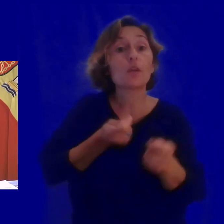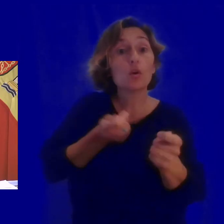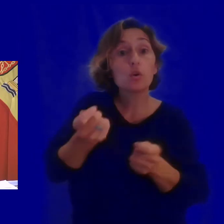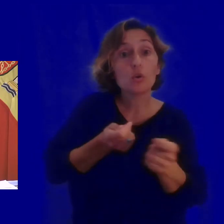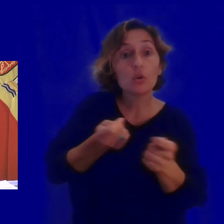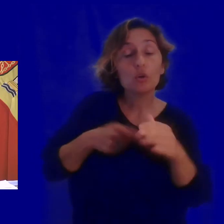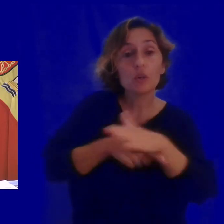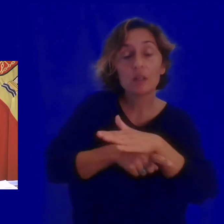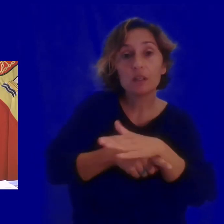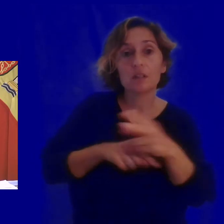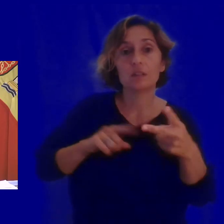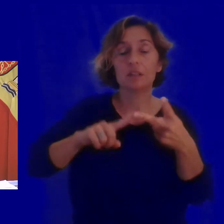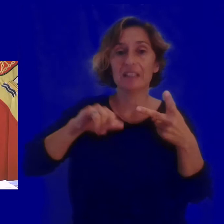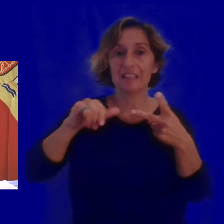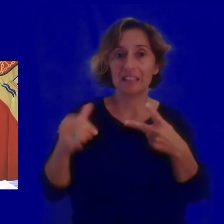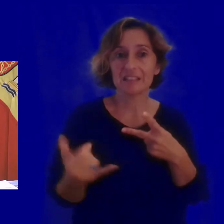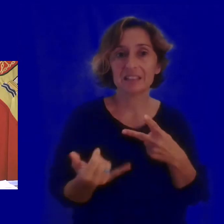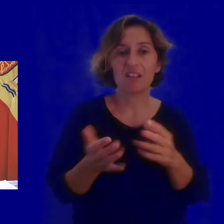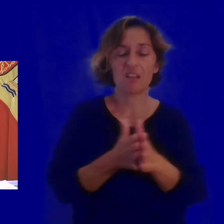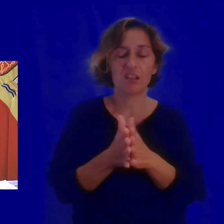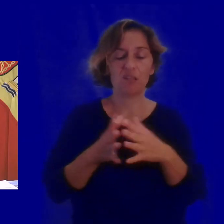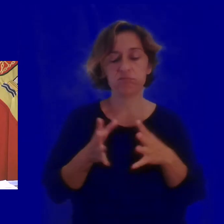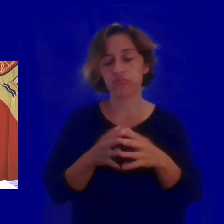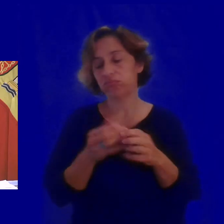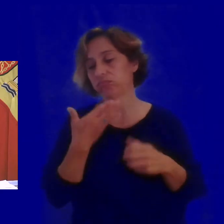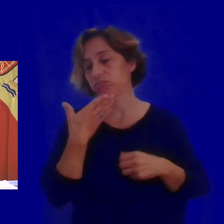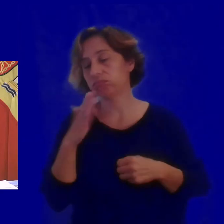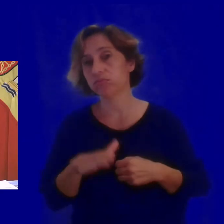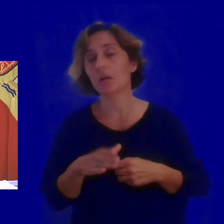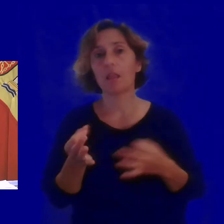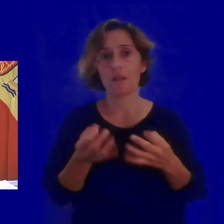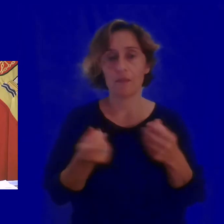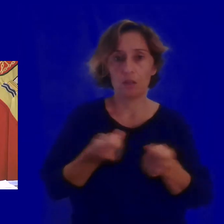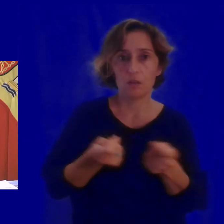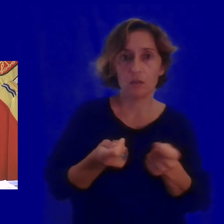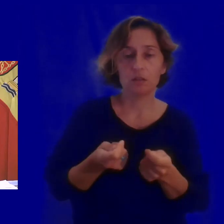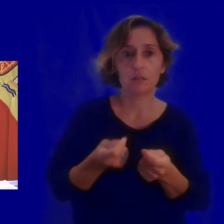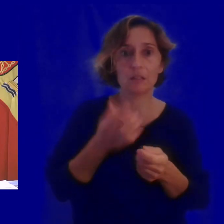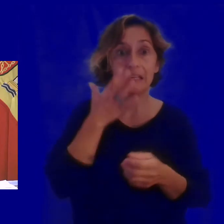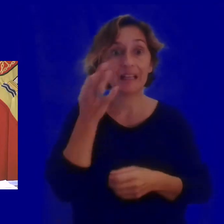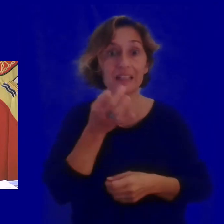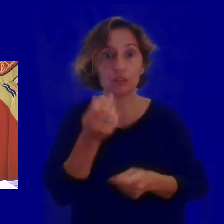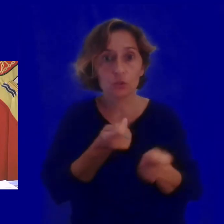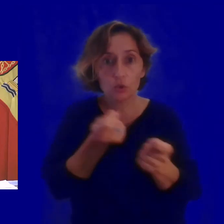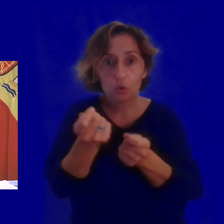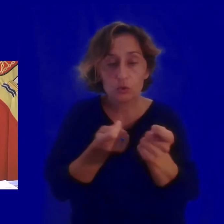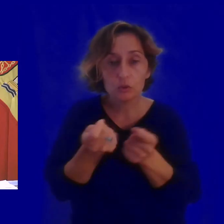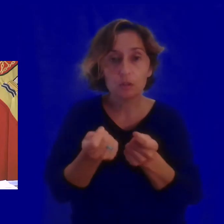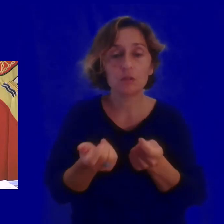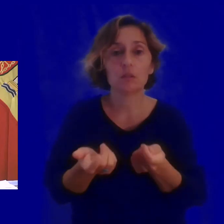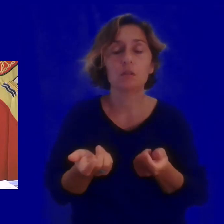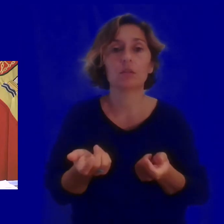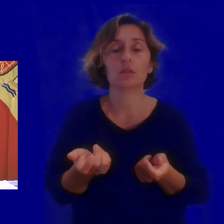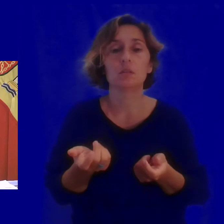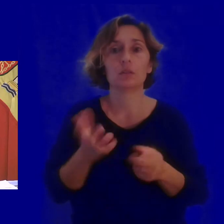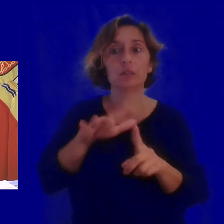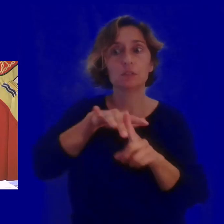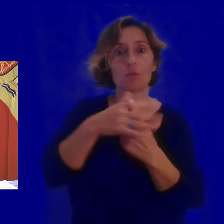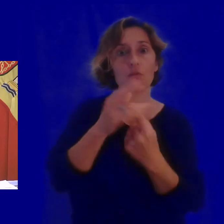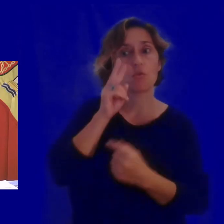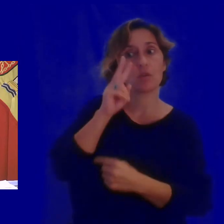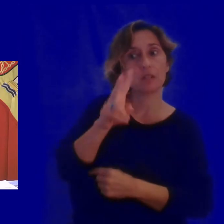freno al cansancio y a la desmotivación, a manejar el riesgo, a exprimir las posibilidades que la situación nos